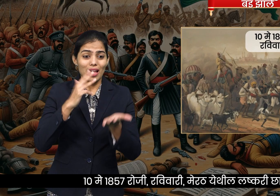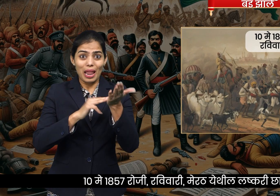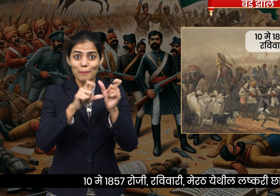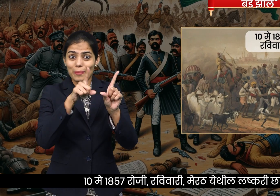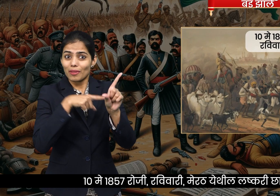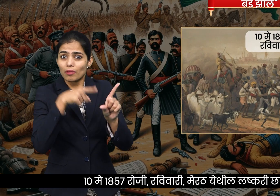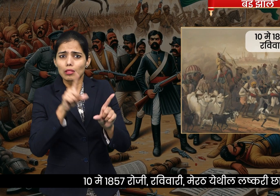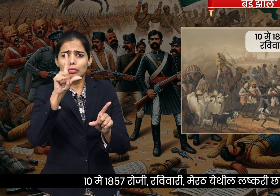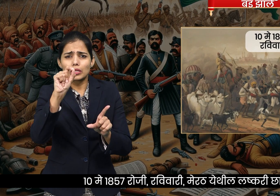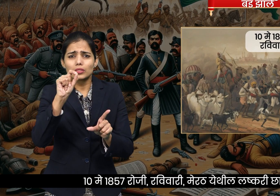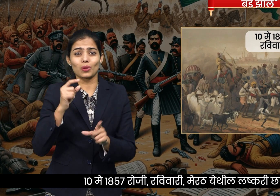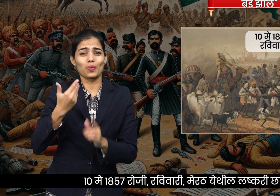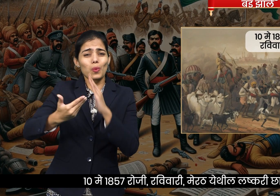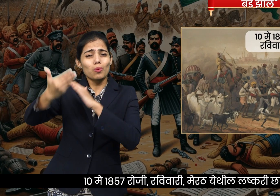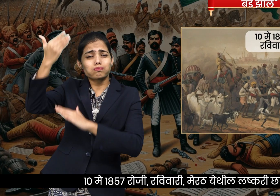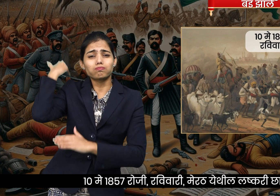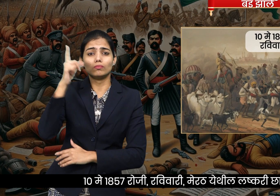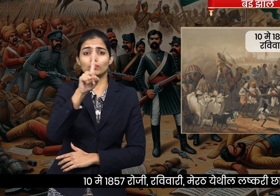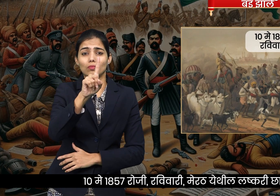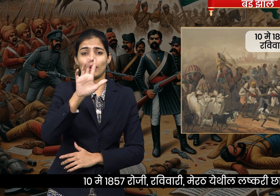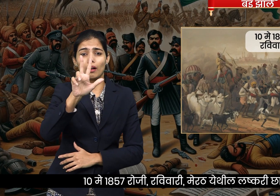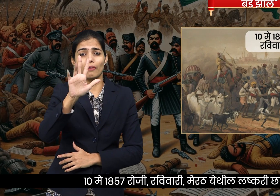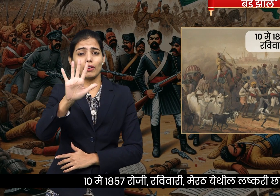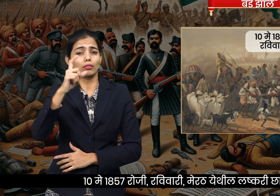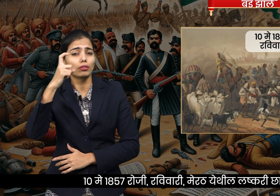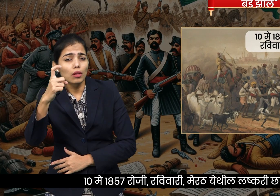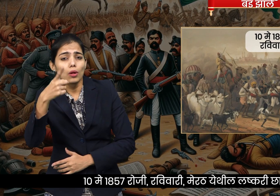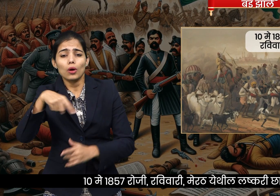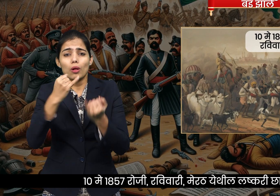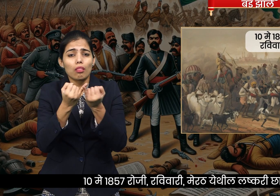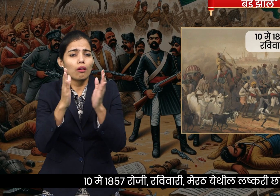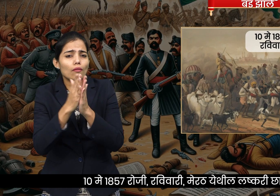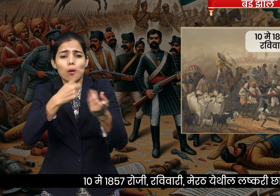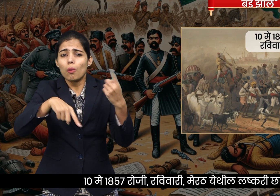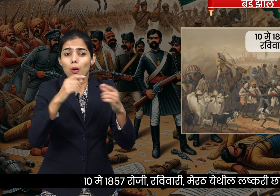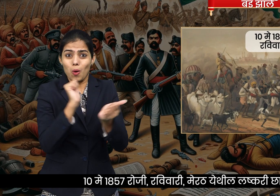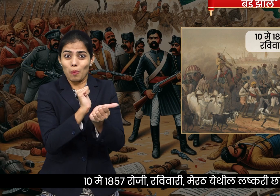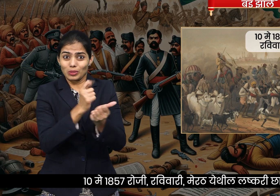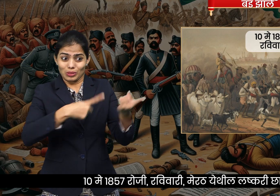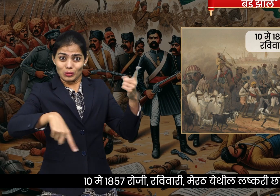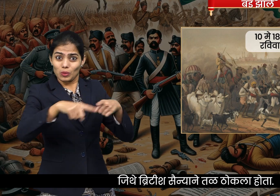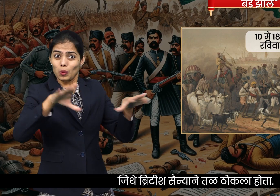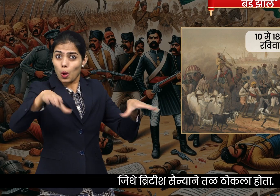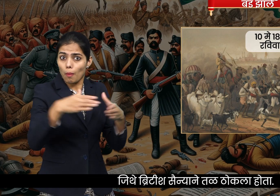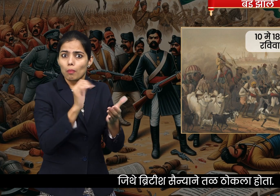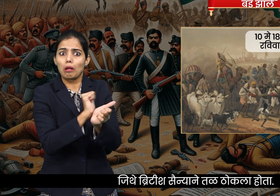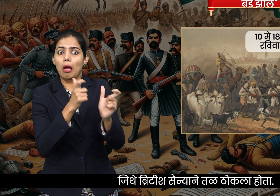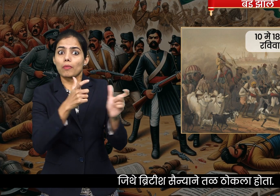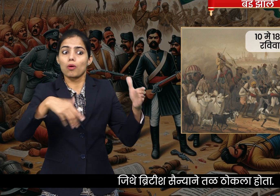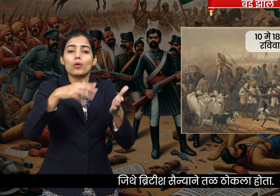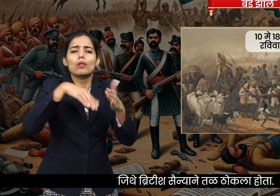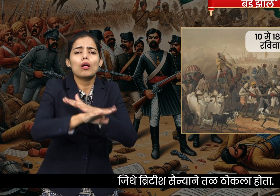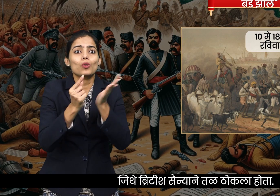10 मे 1857 रोजी रविवारी मेरठ येथील लष्करी छावणीत, जिथे